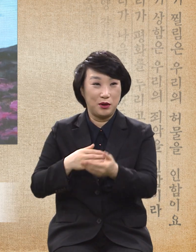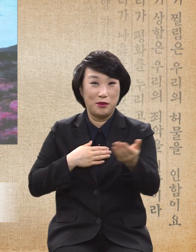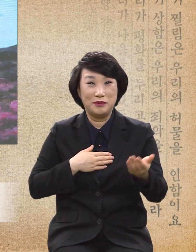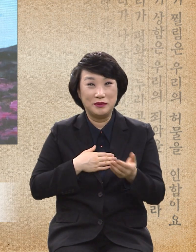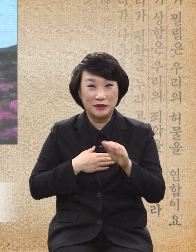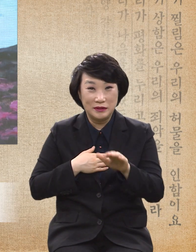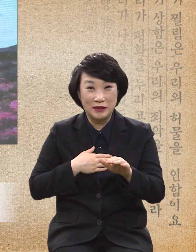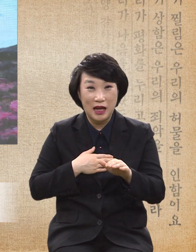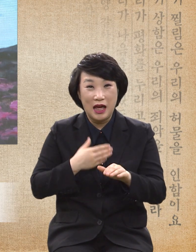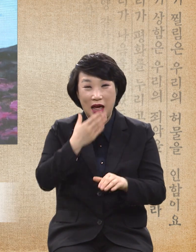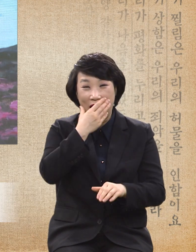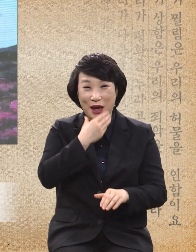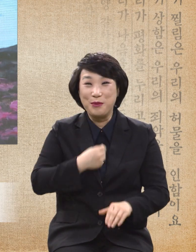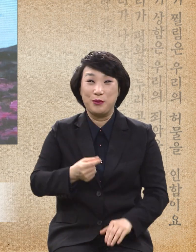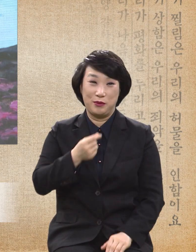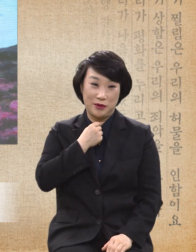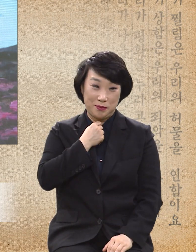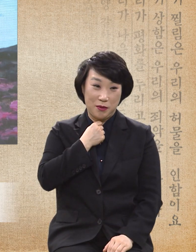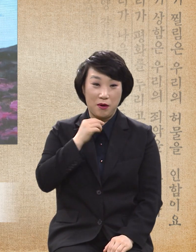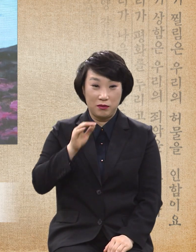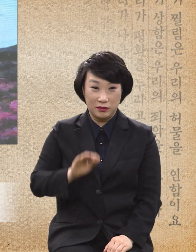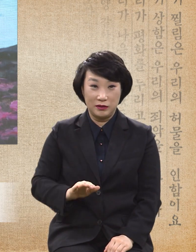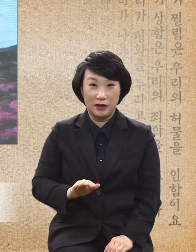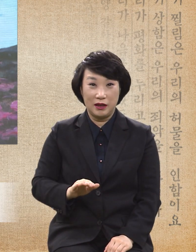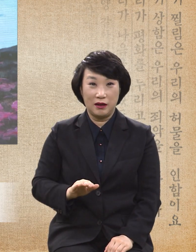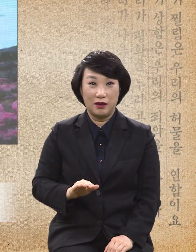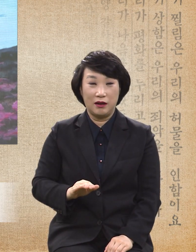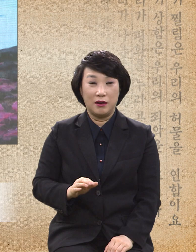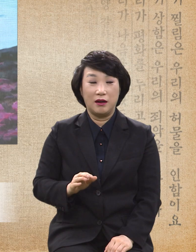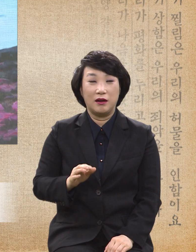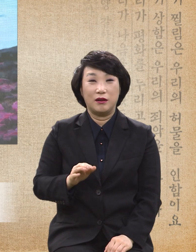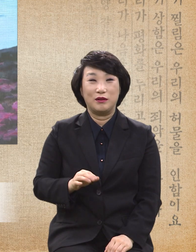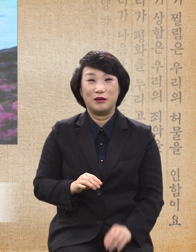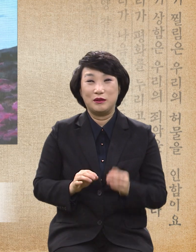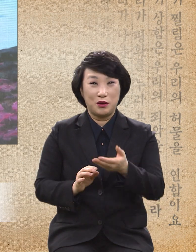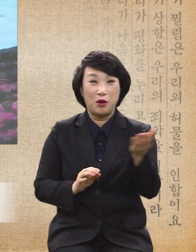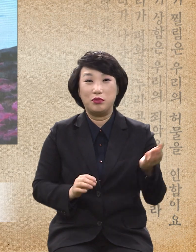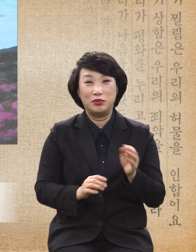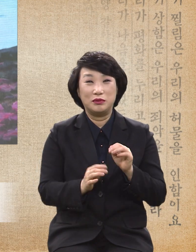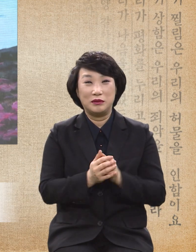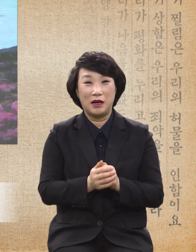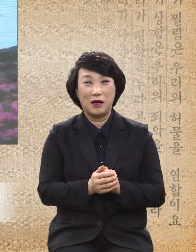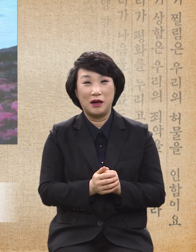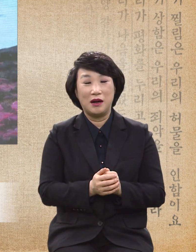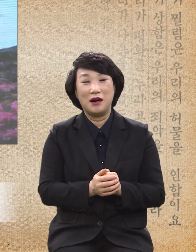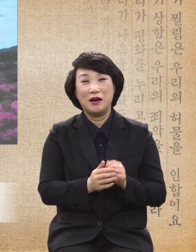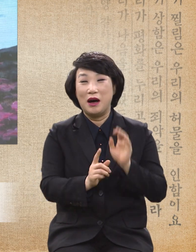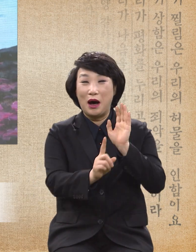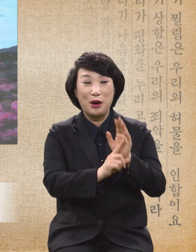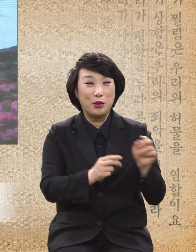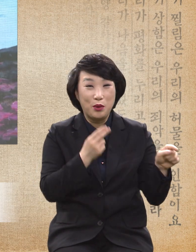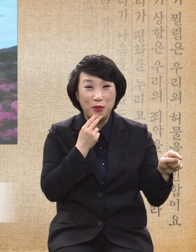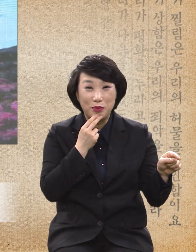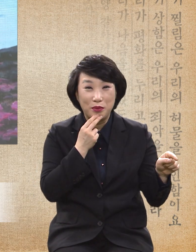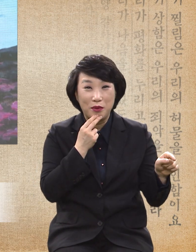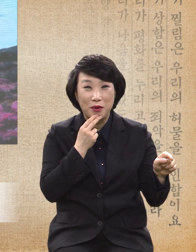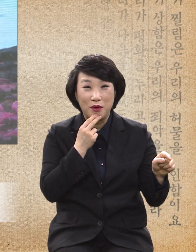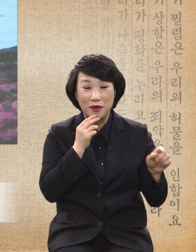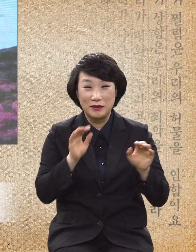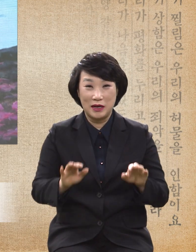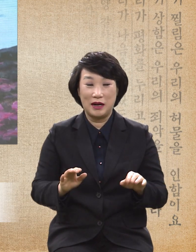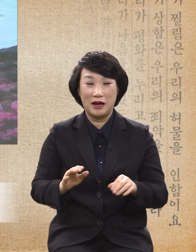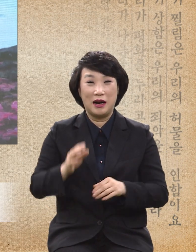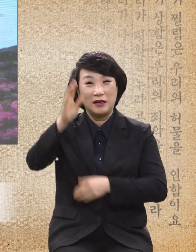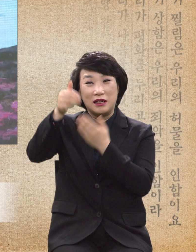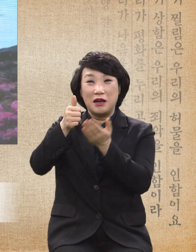그나마도 행복해야 되는데 예고가 전혀 없이 예고를 안 해.